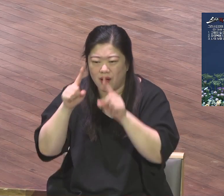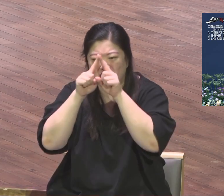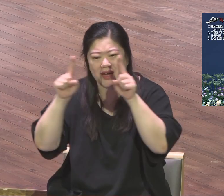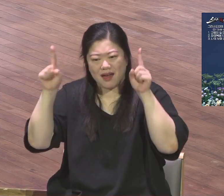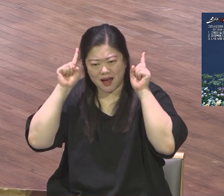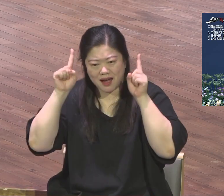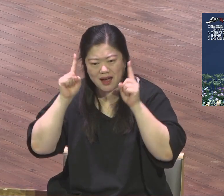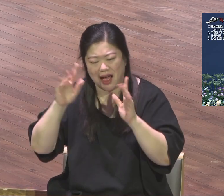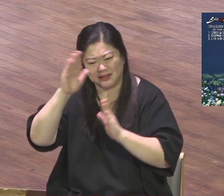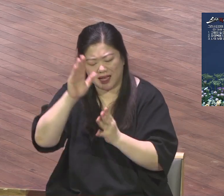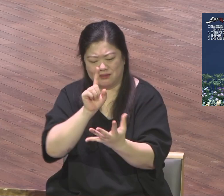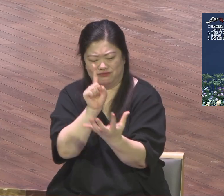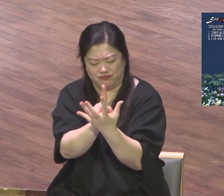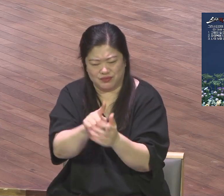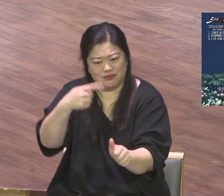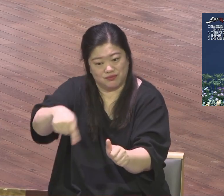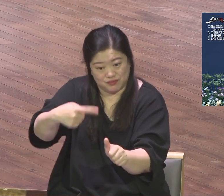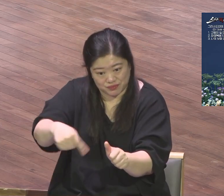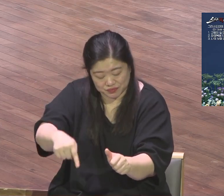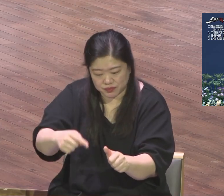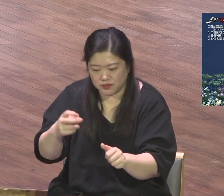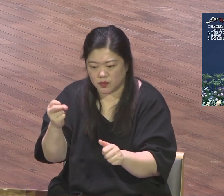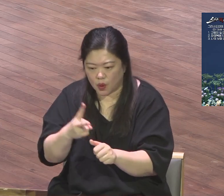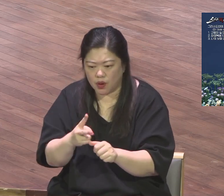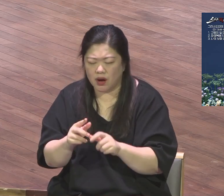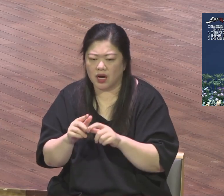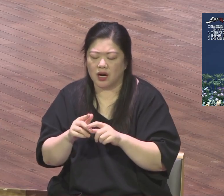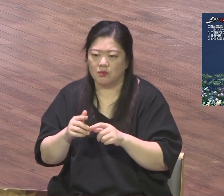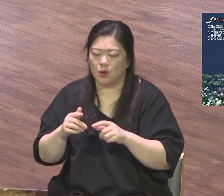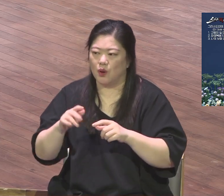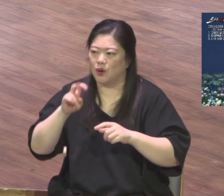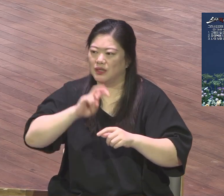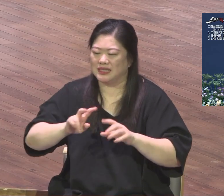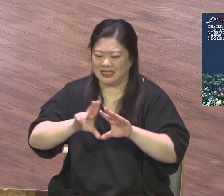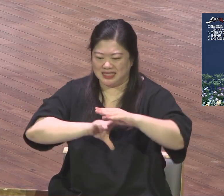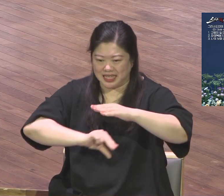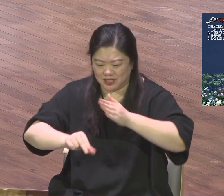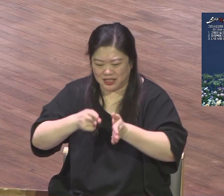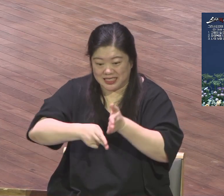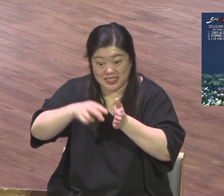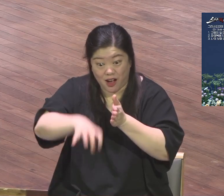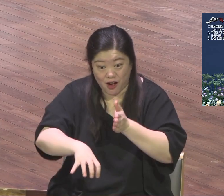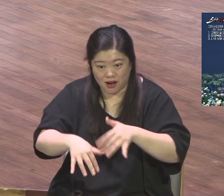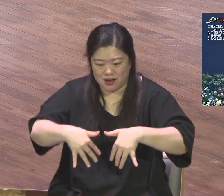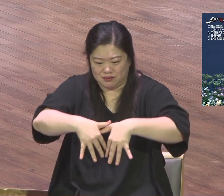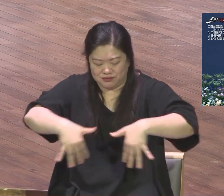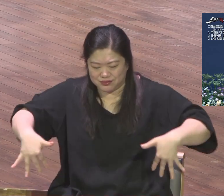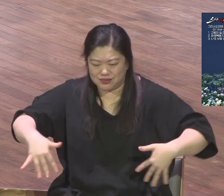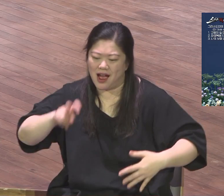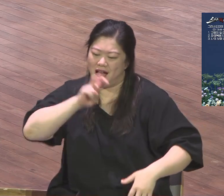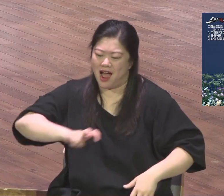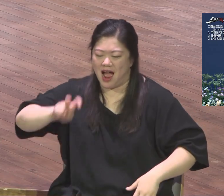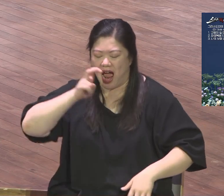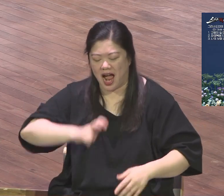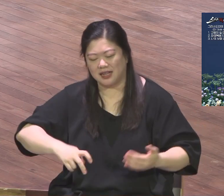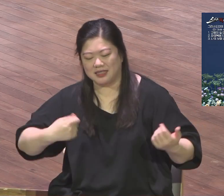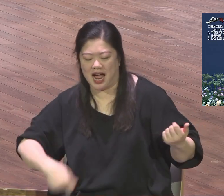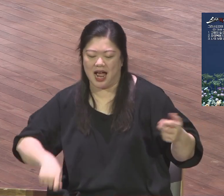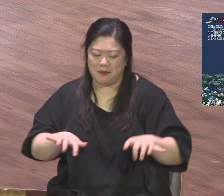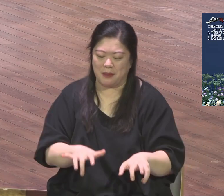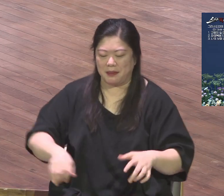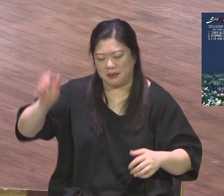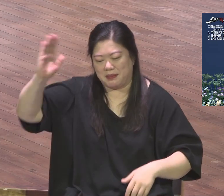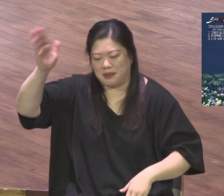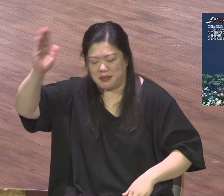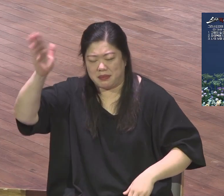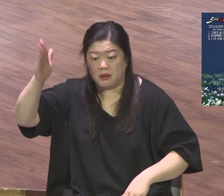선교, 10단계 성경 연구, 사형리 전도, 부치 전도, 노방 전도, 축호 전도, 외침 전도, 수도시 전도 운동을 많이